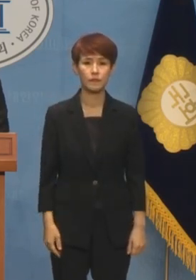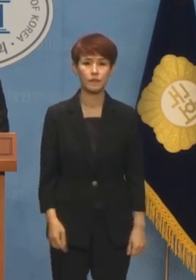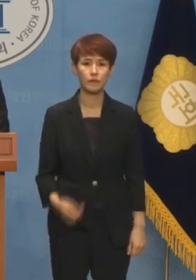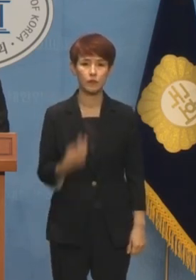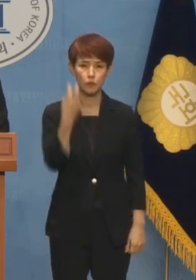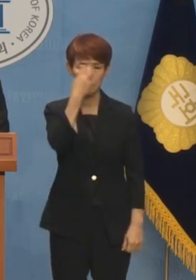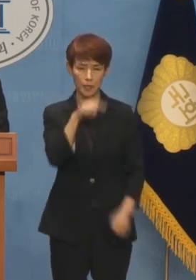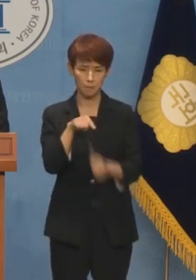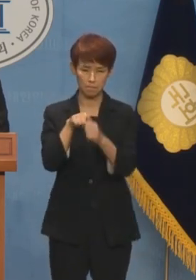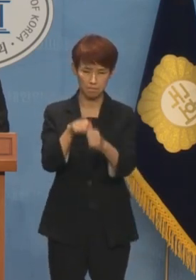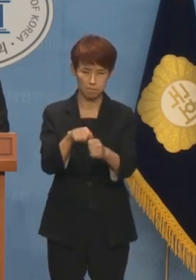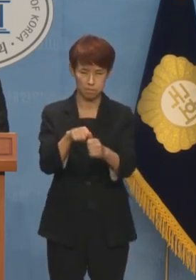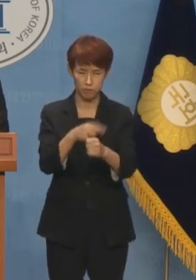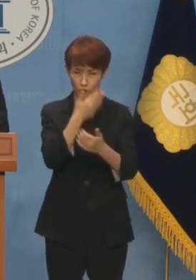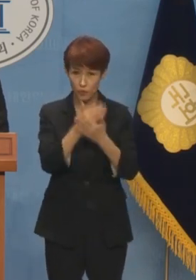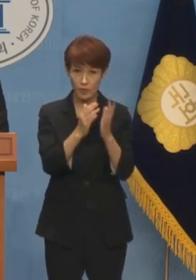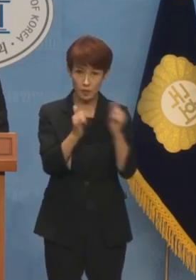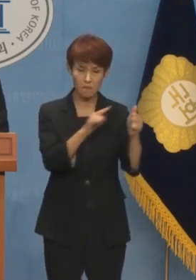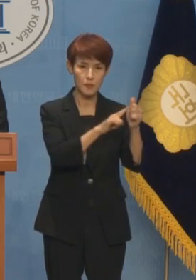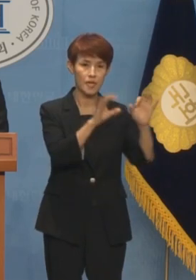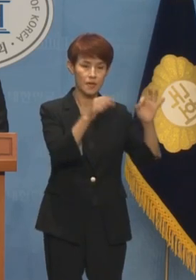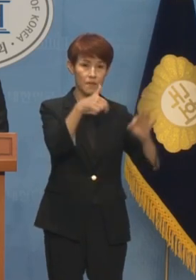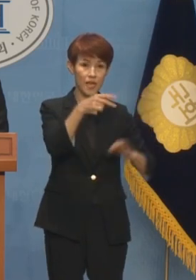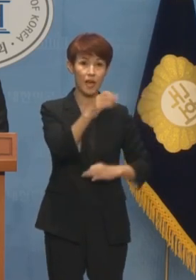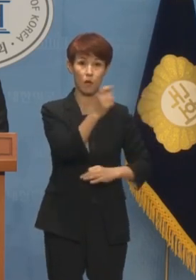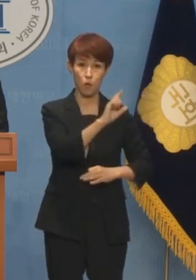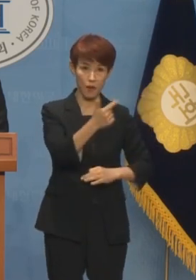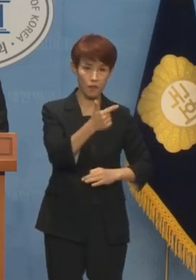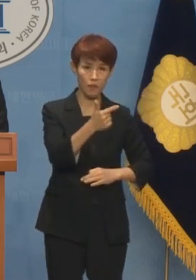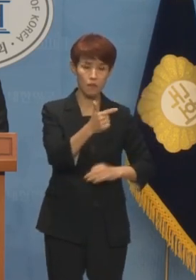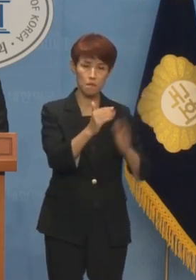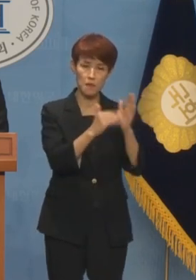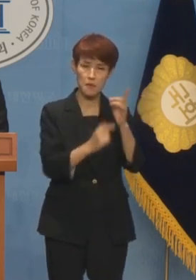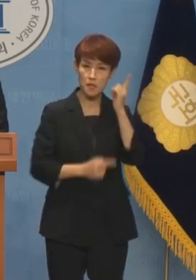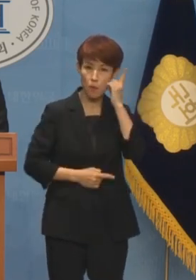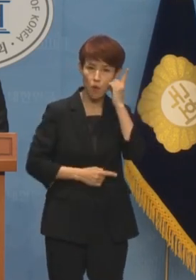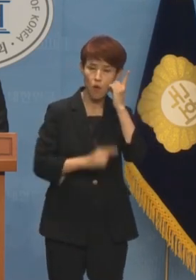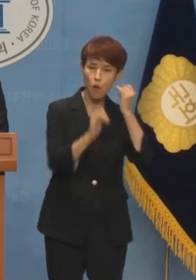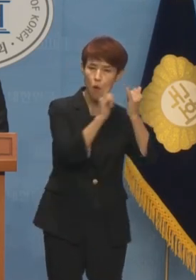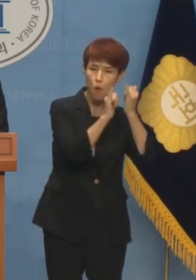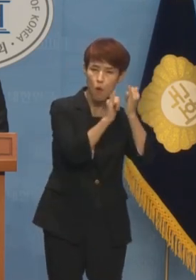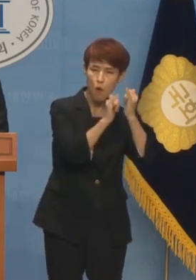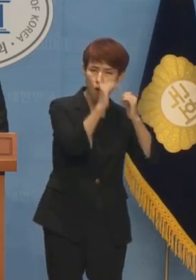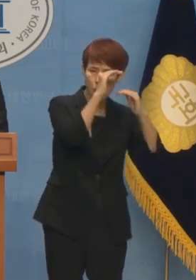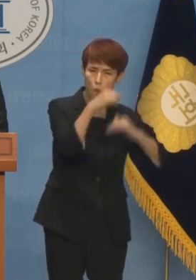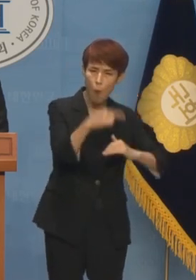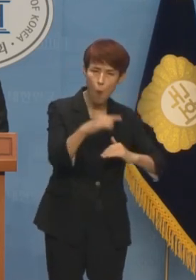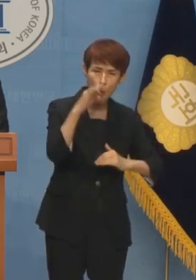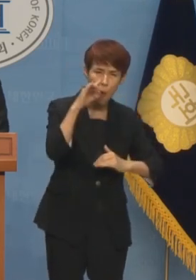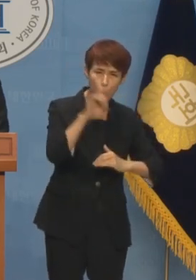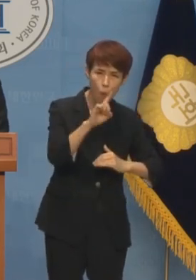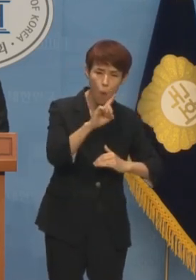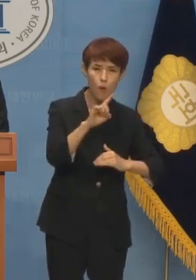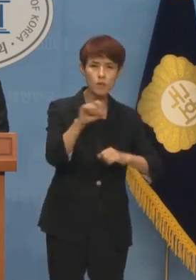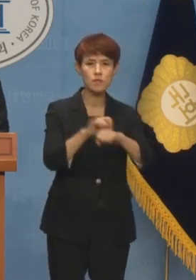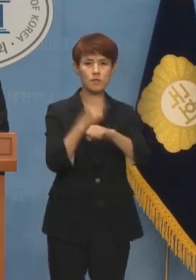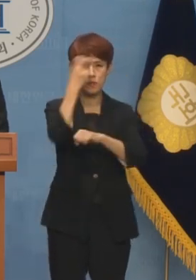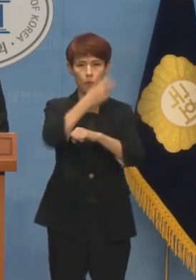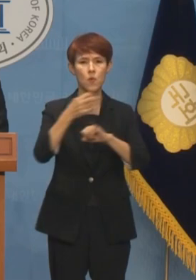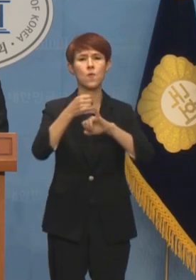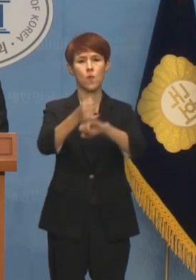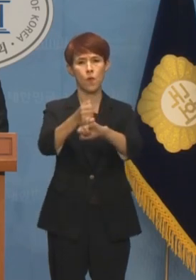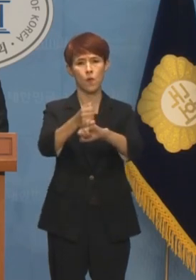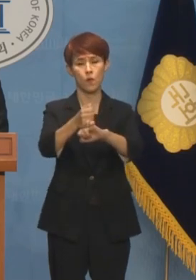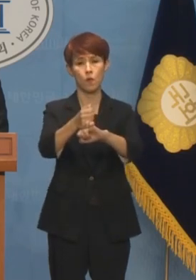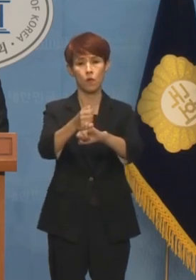수사외압 핵심 인물 김계환 사령관이 보안 휴대폰으로 누구와 어떤 연락을 했는지 특검으로 밝혀야 합니다.